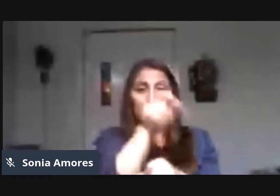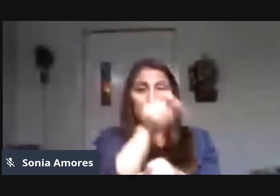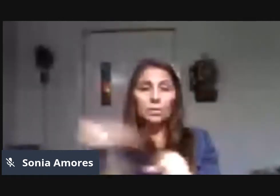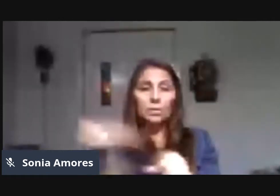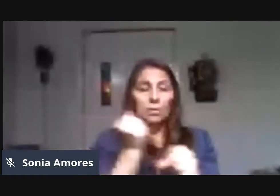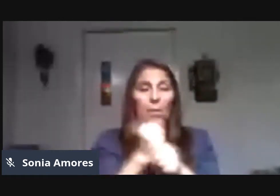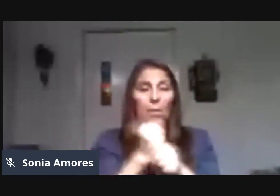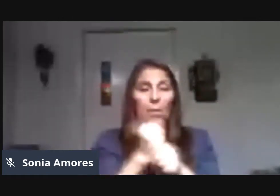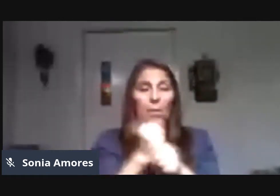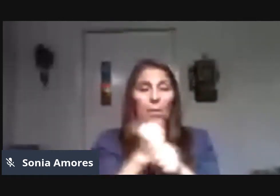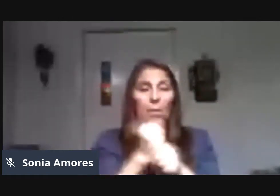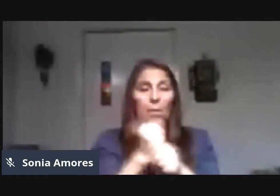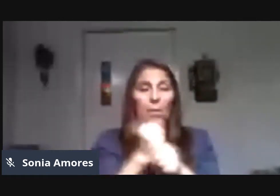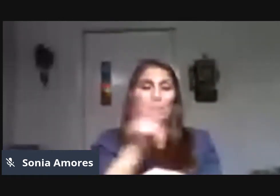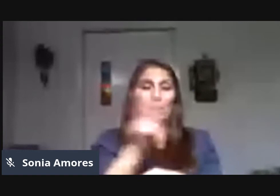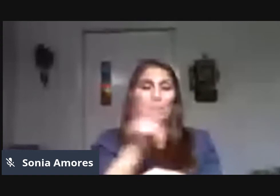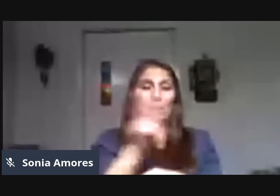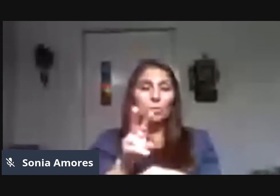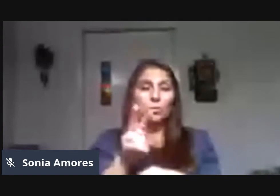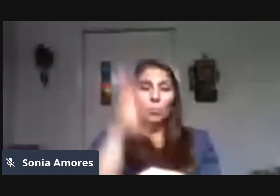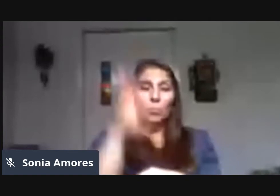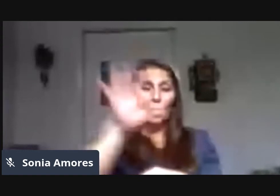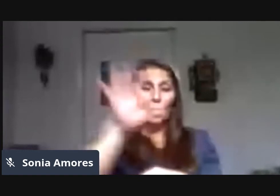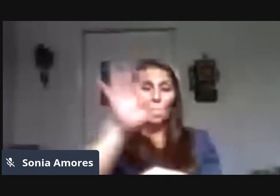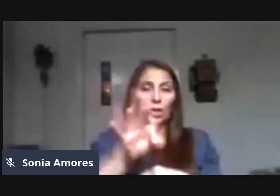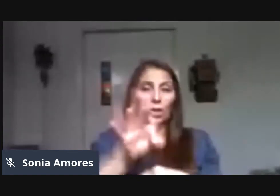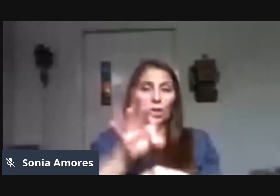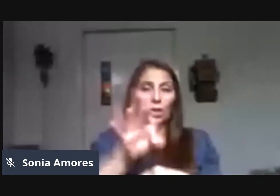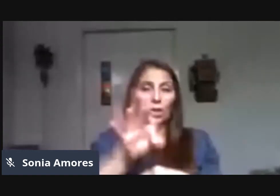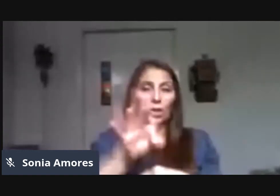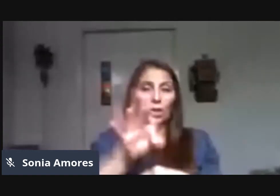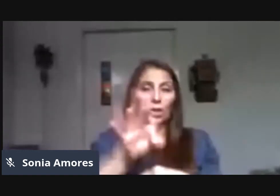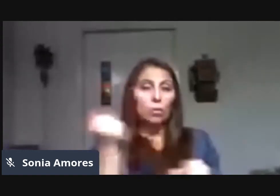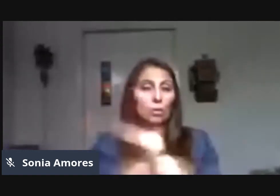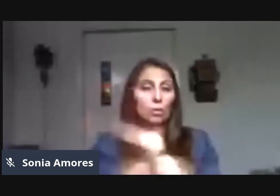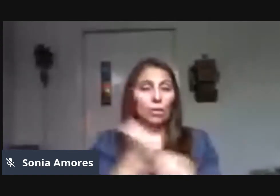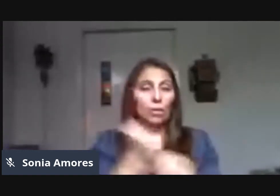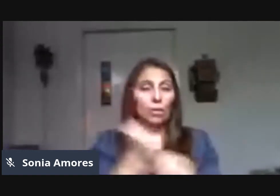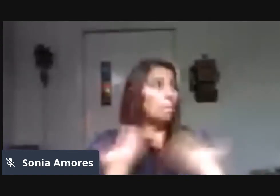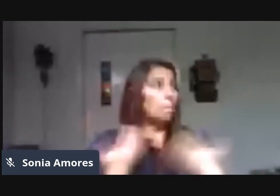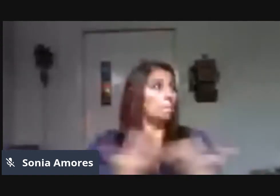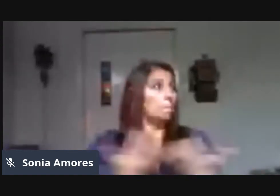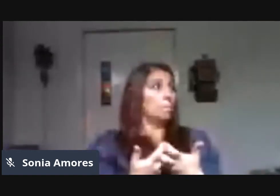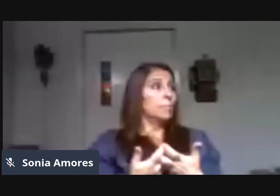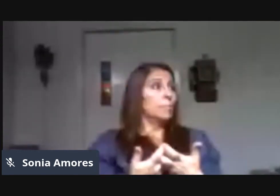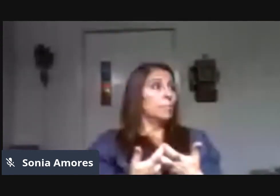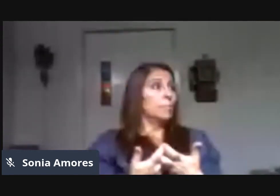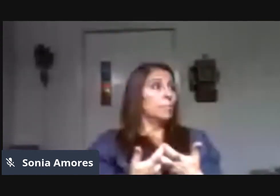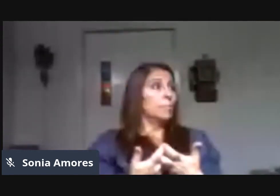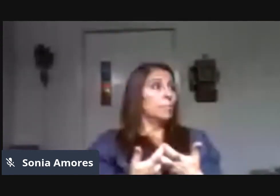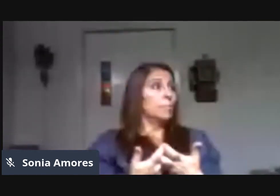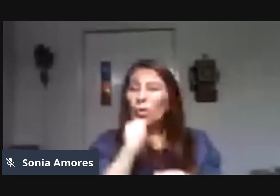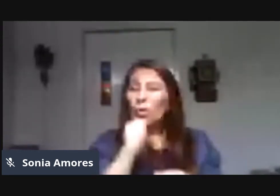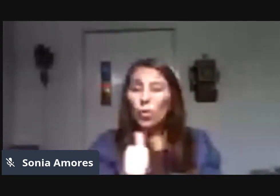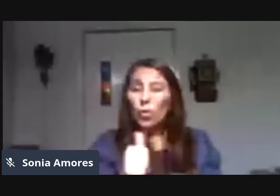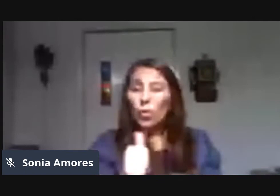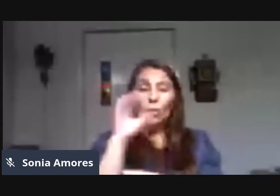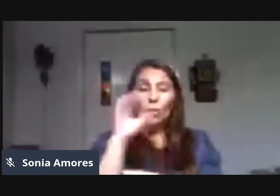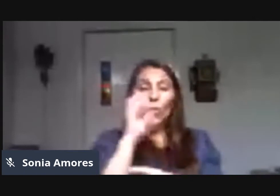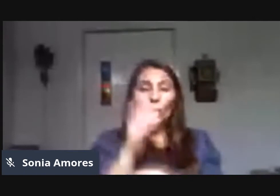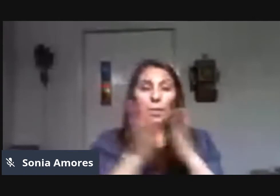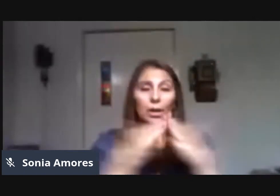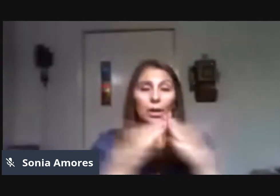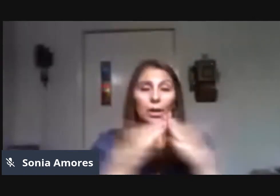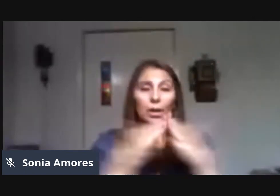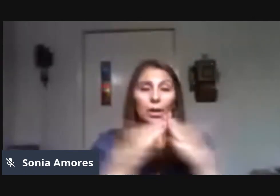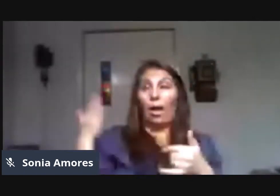niveles de desempleo, una de las cifras más altas en la historia, no solo de Colombia, sino también en el mundo, y eso va a significar que el 60%